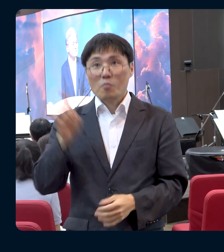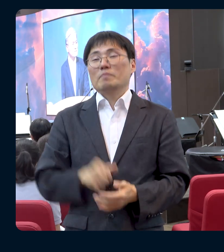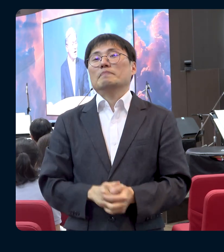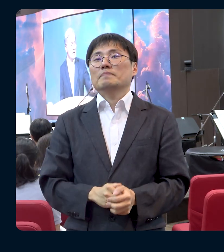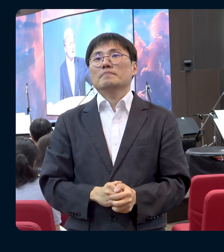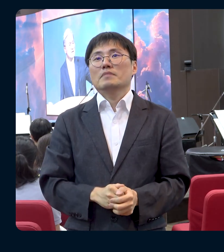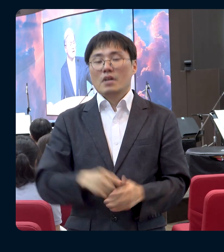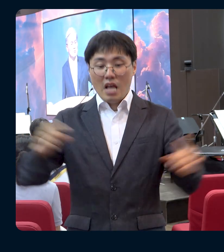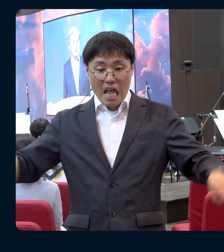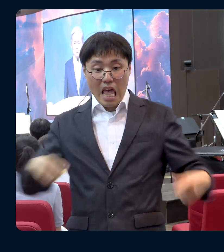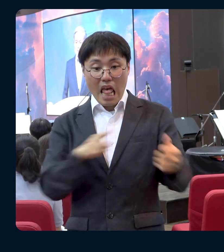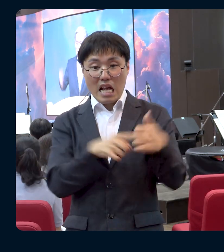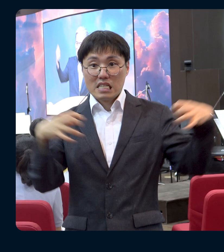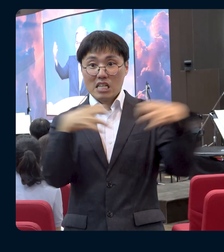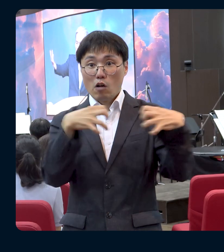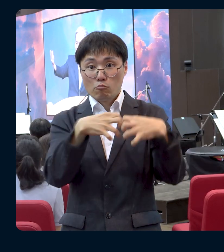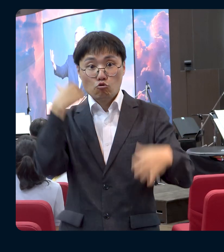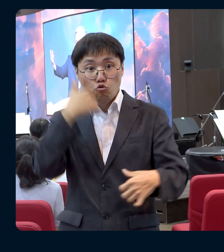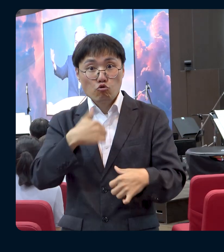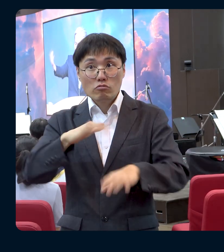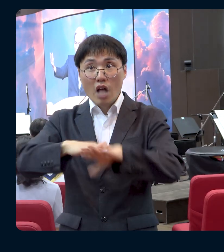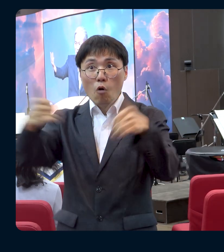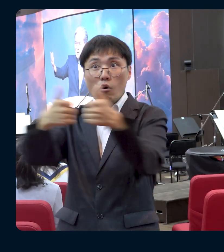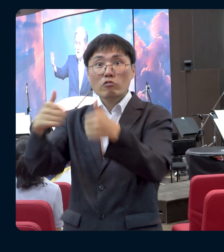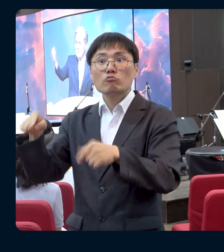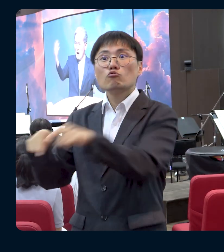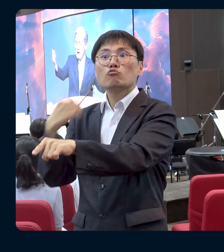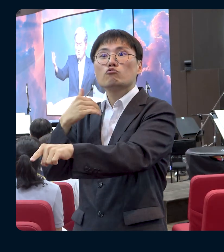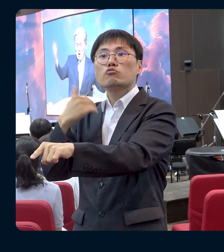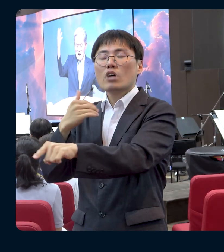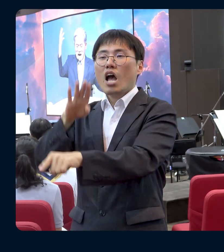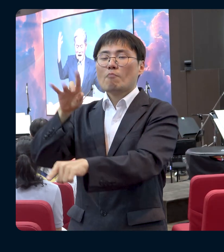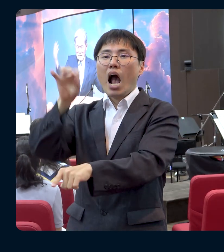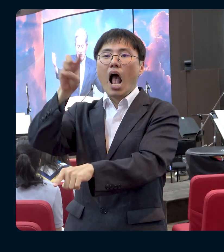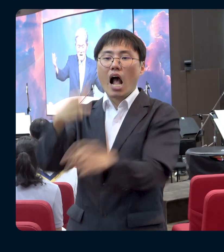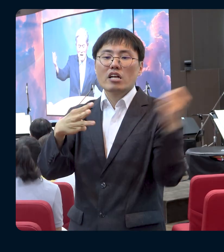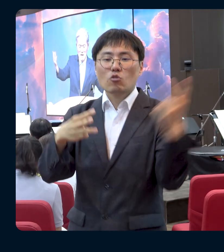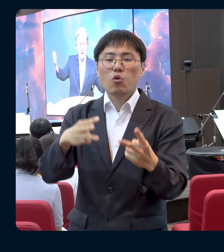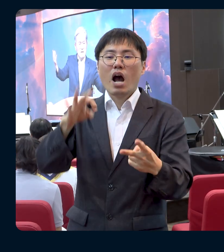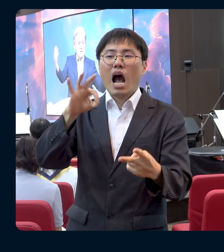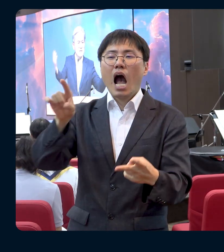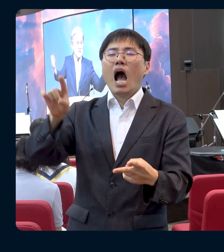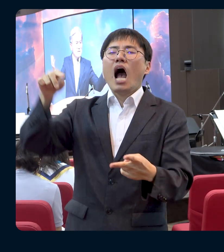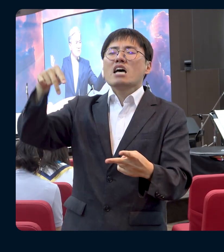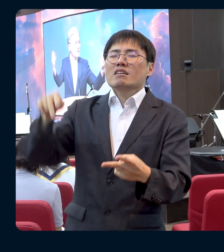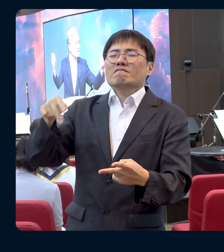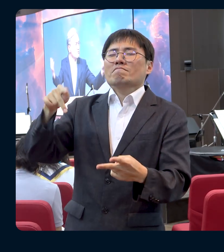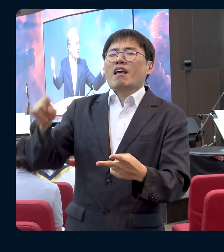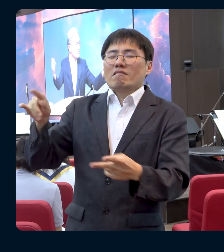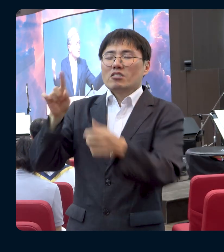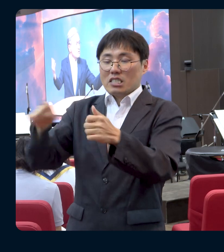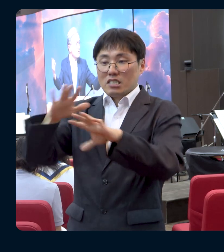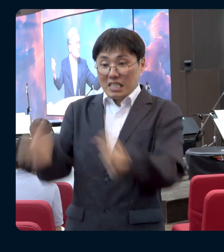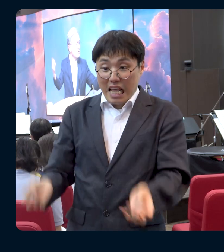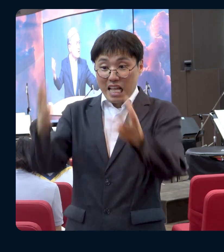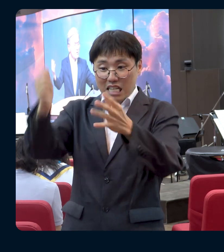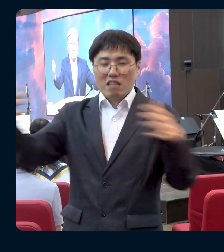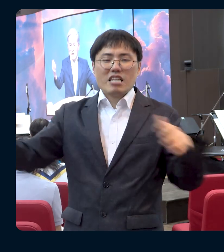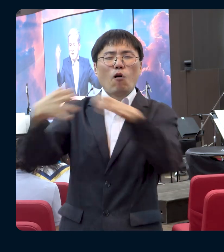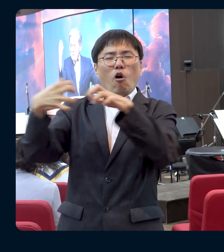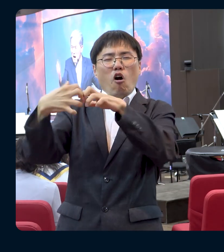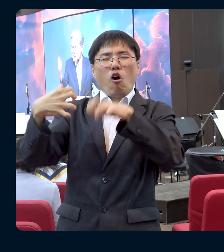왜냐하면요, 엘리야의 싸움은 누구하고 싸운 겁니까? 예, 바알과 아세라, 그 제사장들과 싸우잖아요,